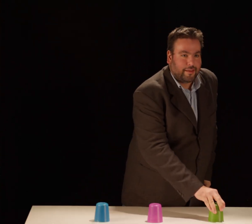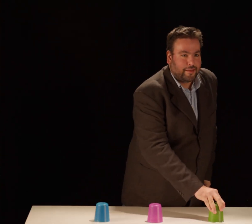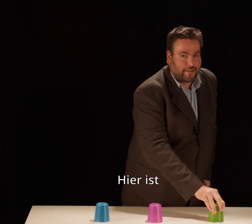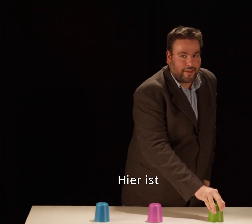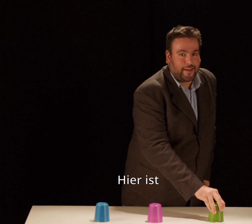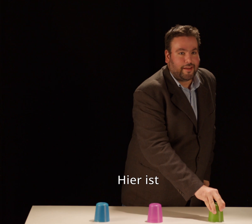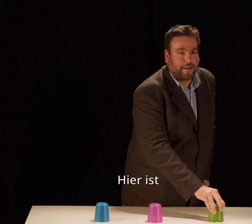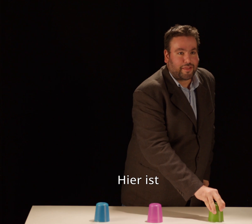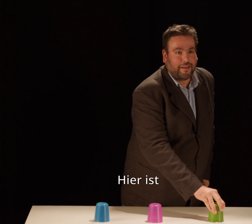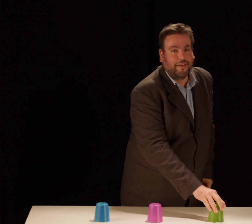Hier ist